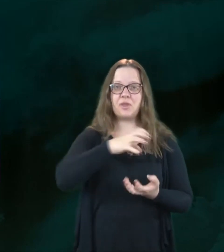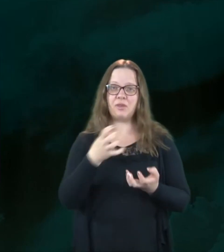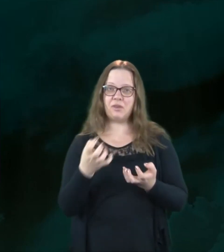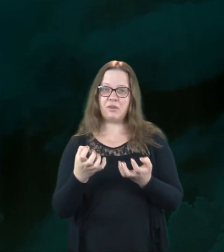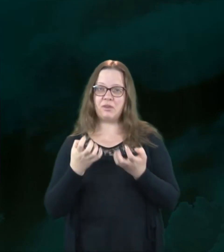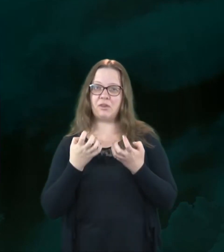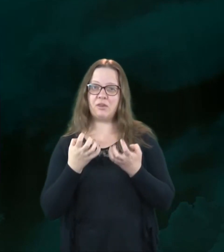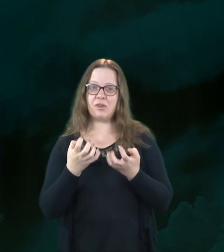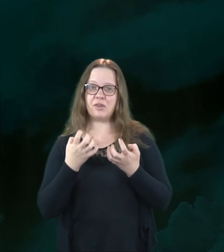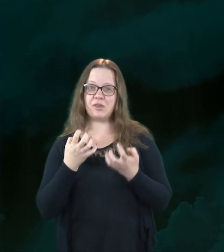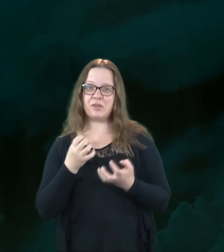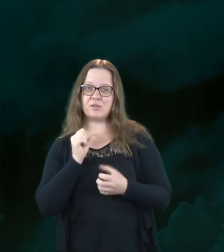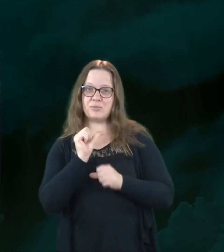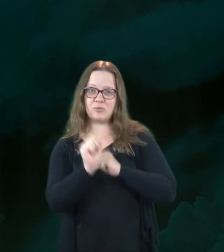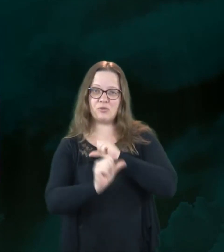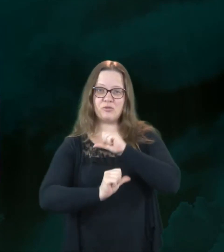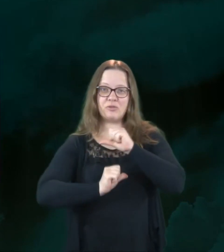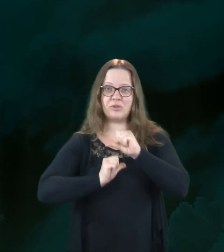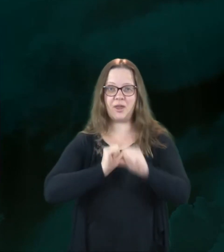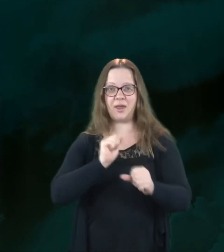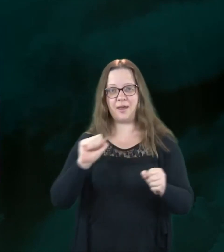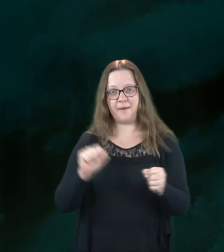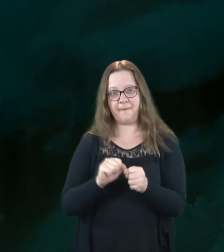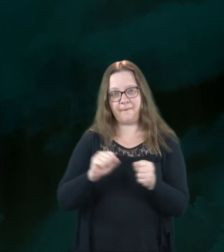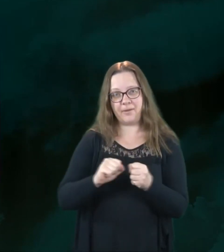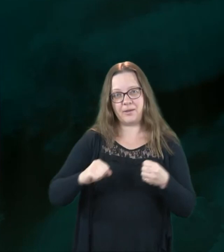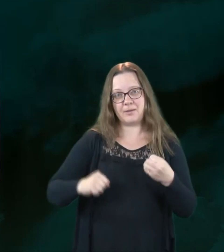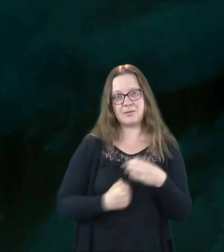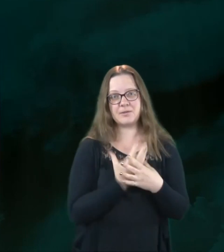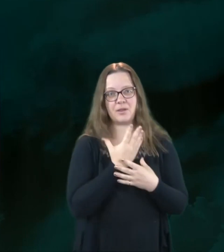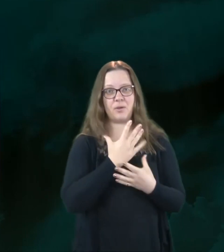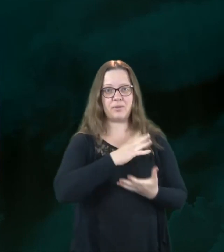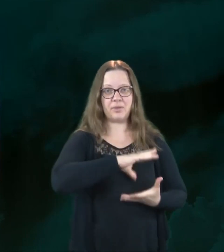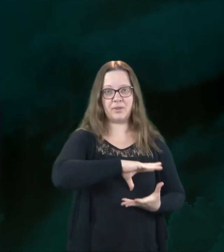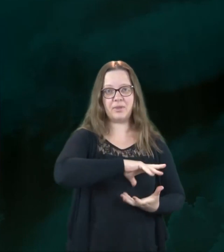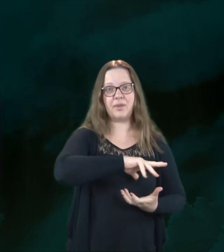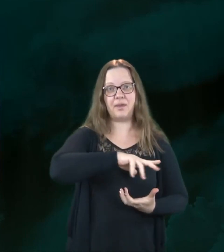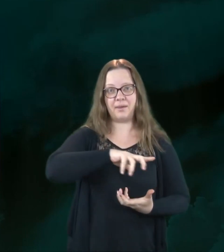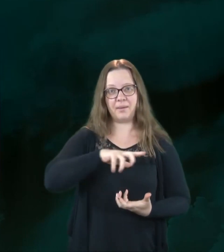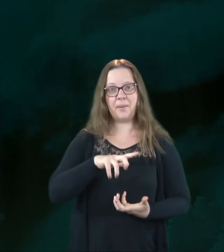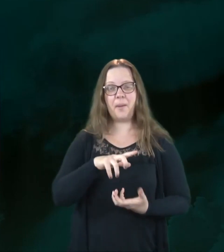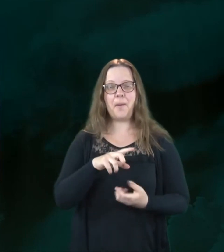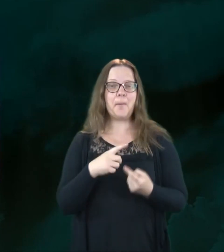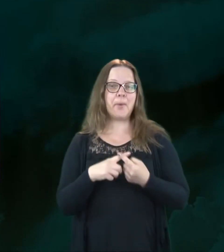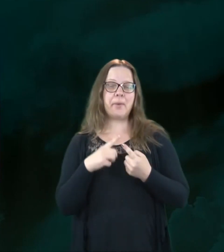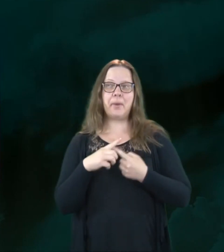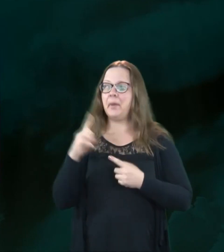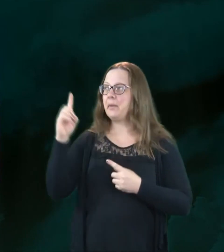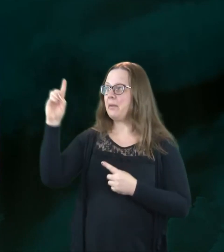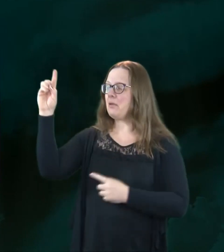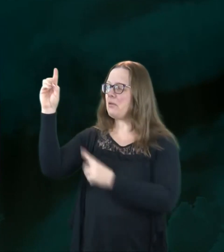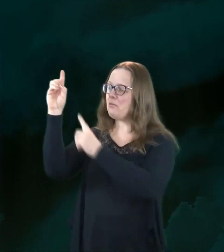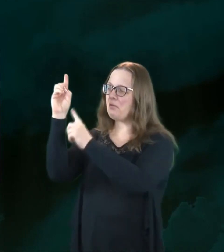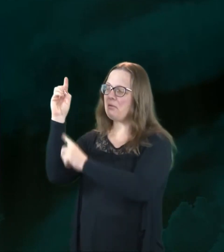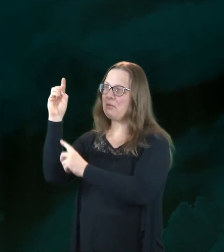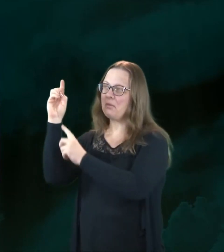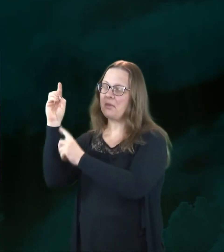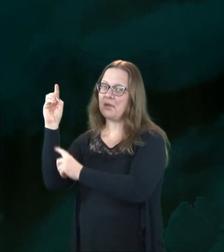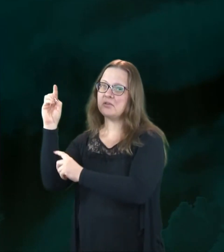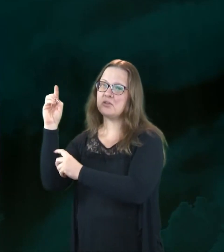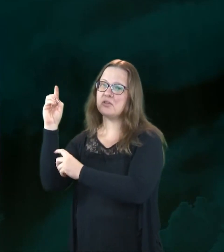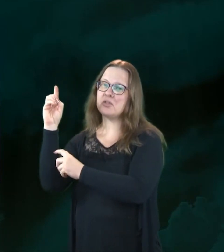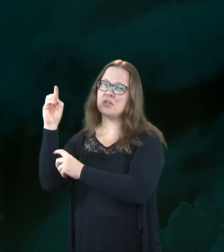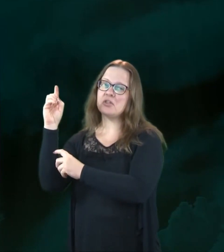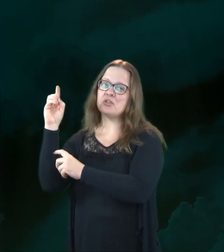terra. Porque Deus tinha um propósito de reaver, né, recuperar e reconectar,